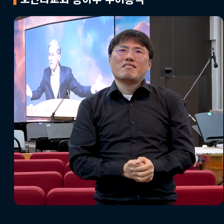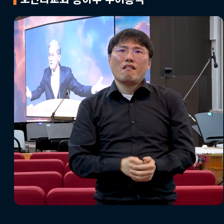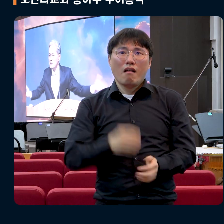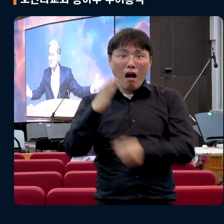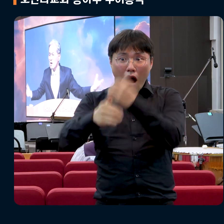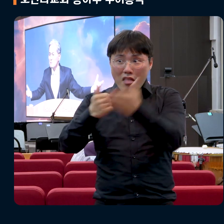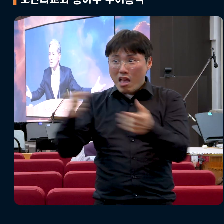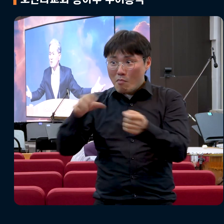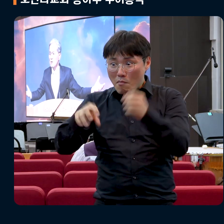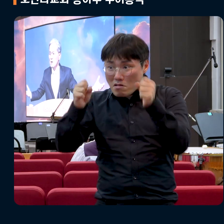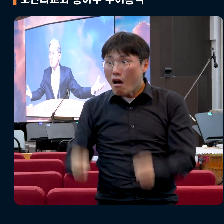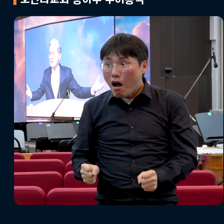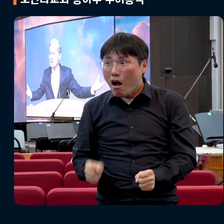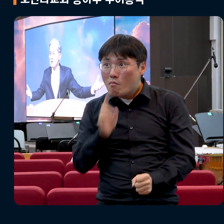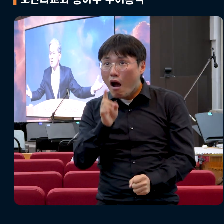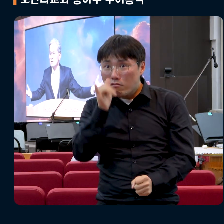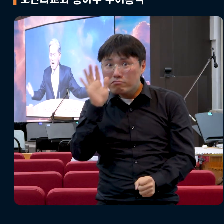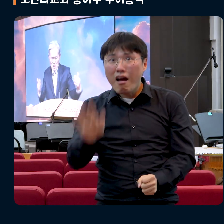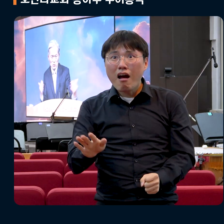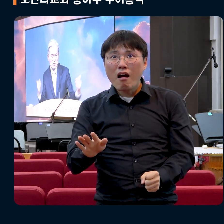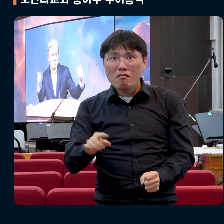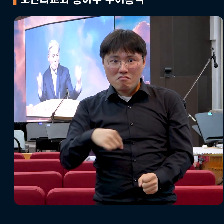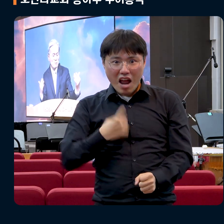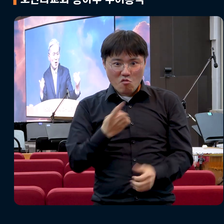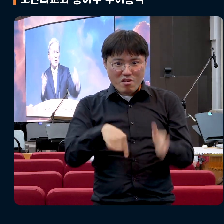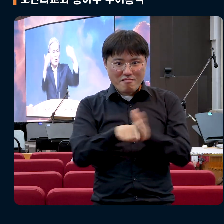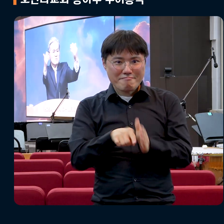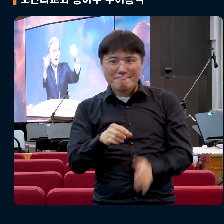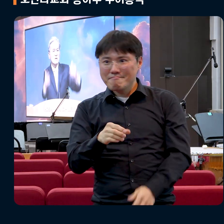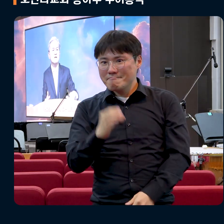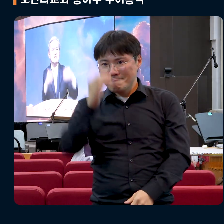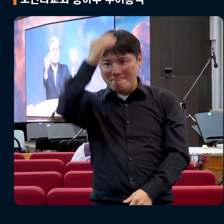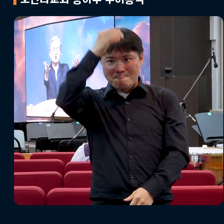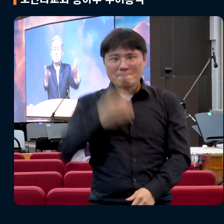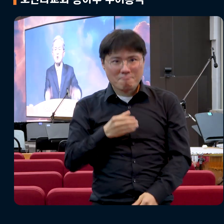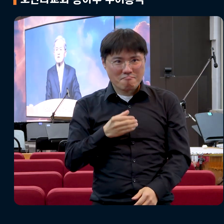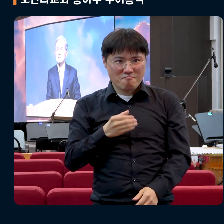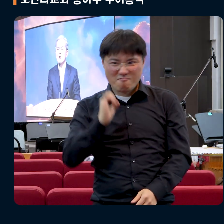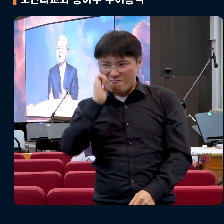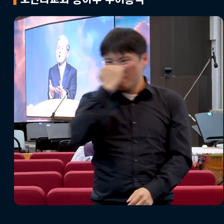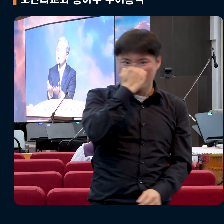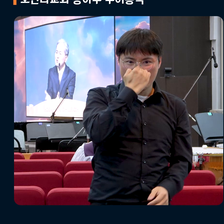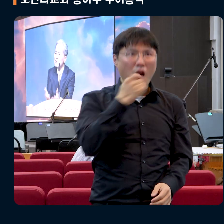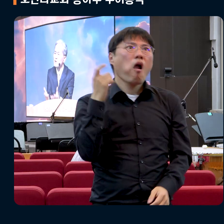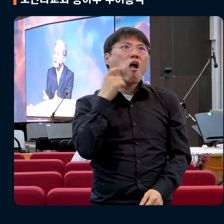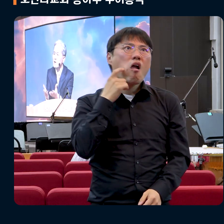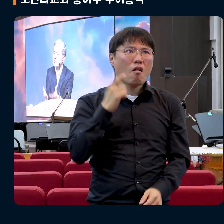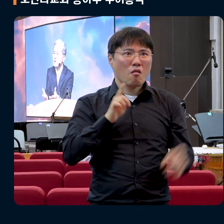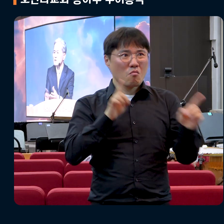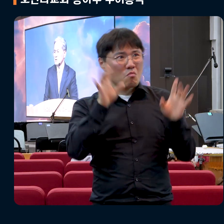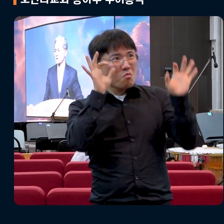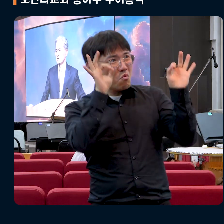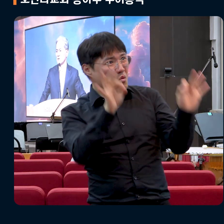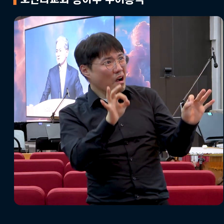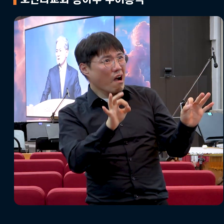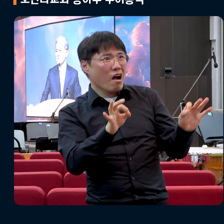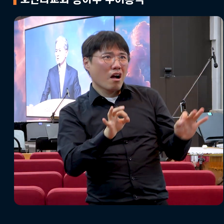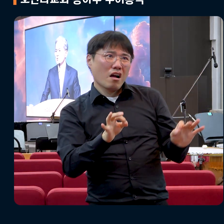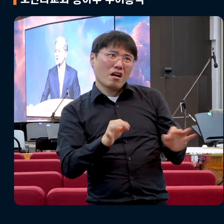예, 하나님 앞에 있다는 사람들이 자기를 위해서 뻔뻔하게 거짓말하는 그 모습을 보이는데 어떻게